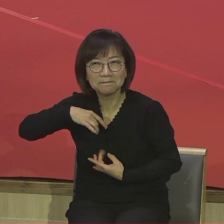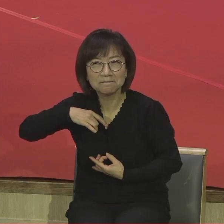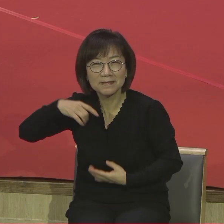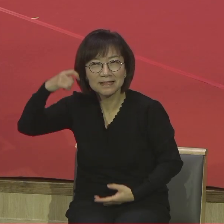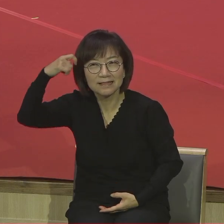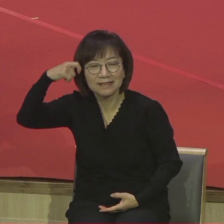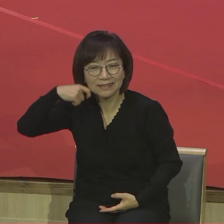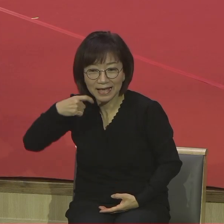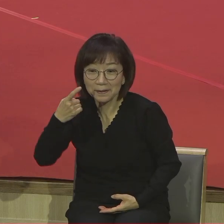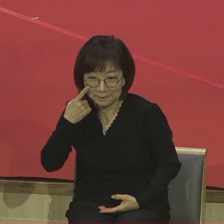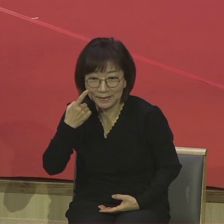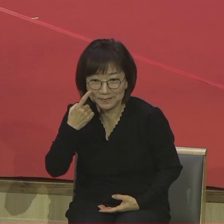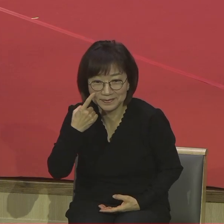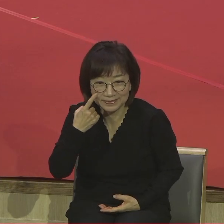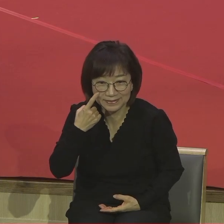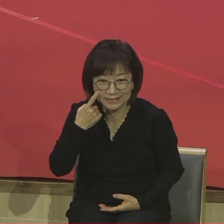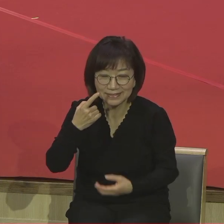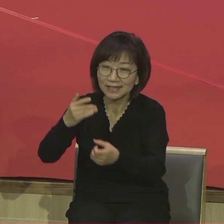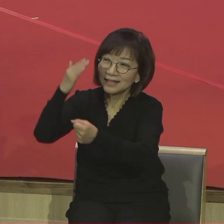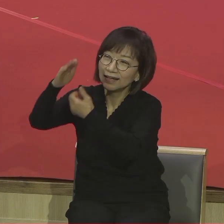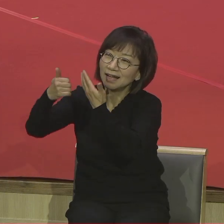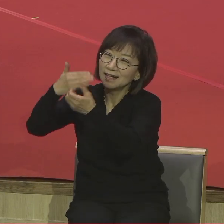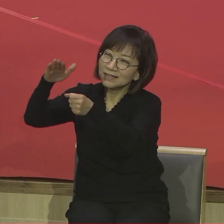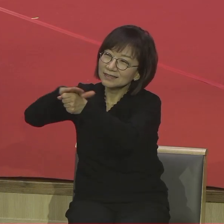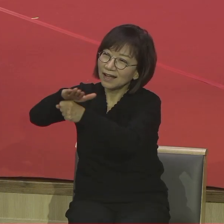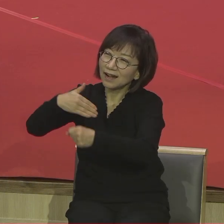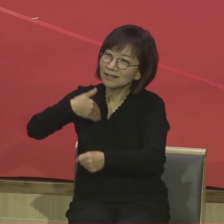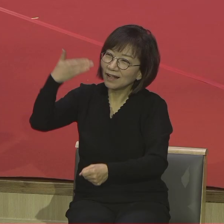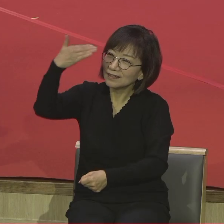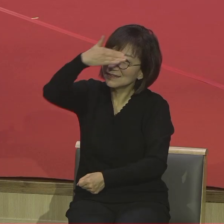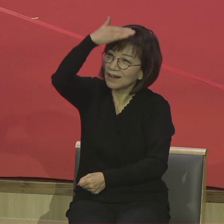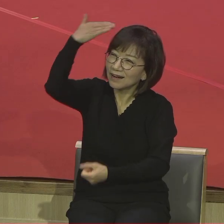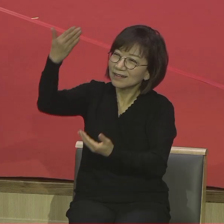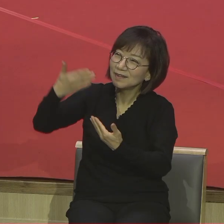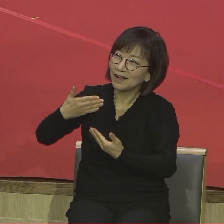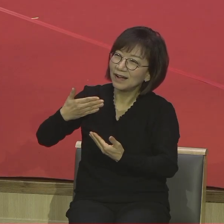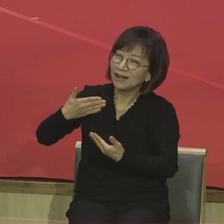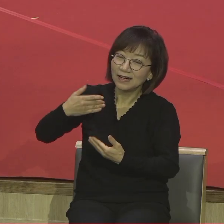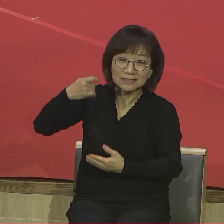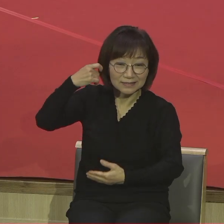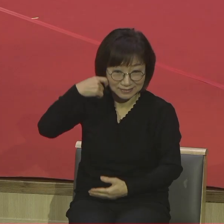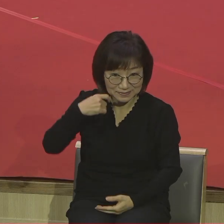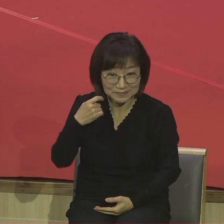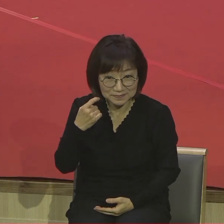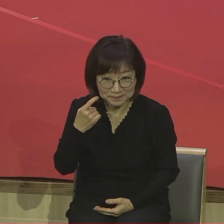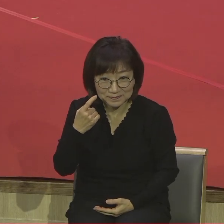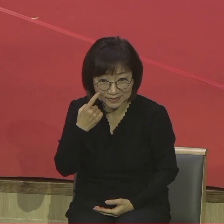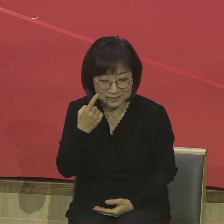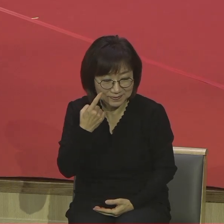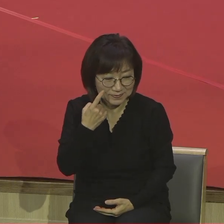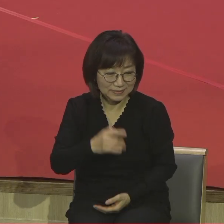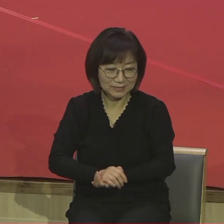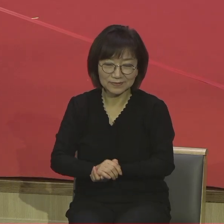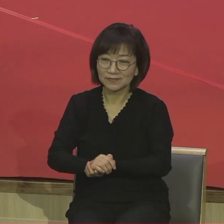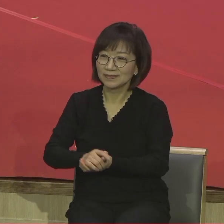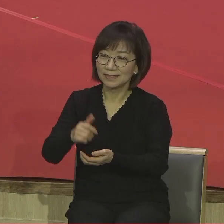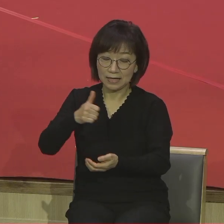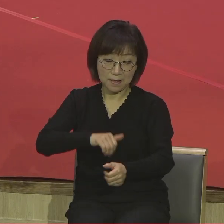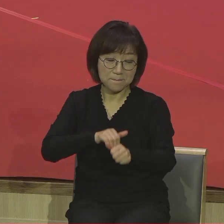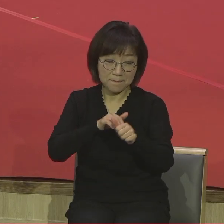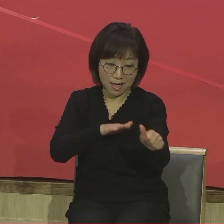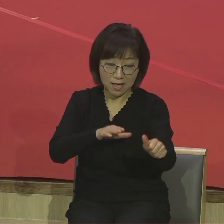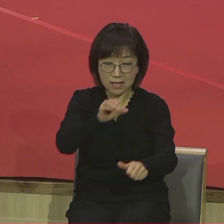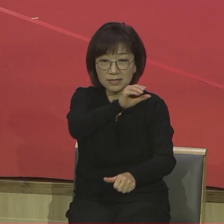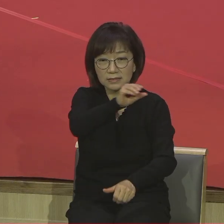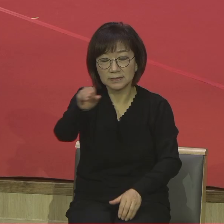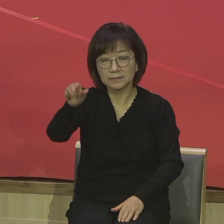이런 측량할 수조차도 없는 이 사랑 때문에 독생자를 보내셔서 십자가에